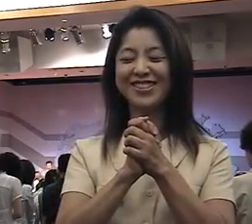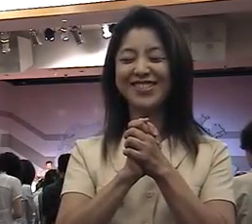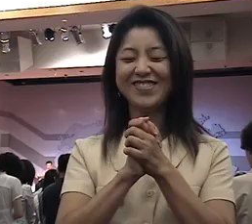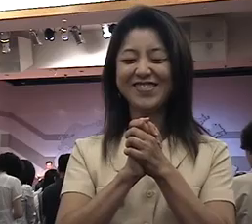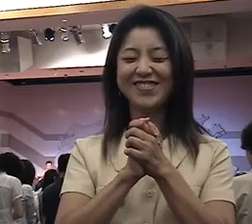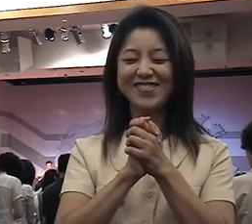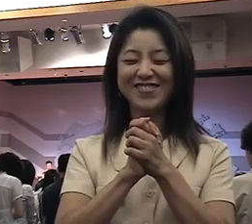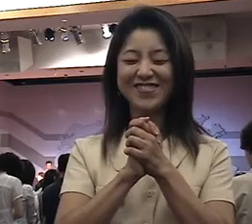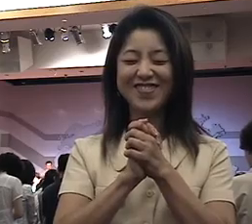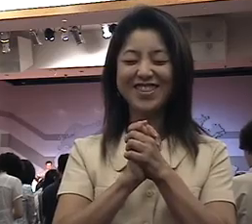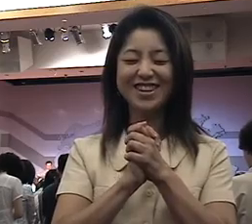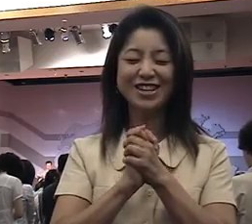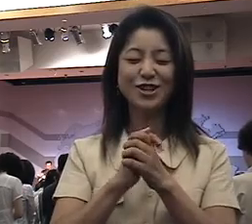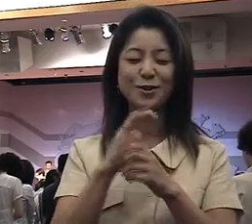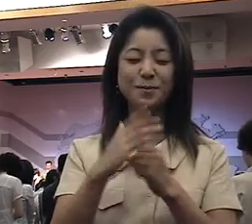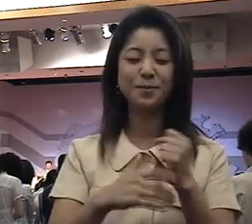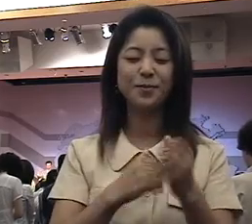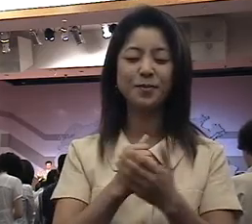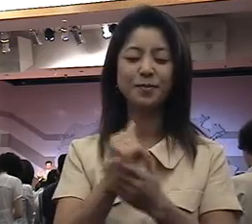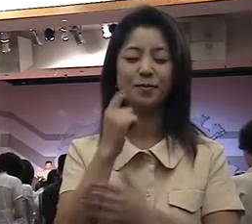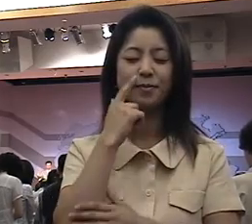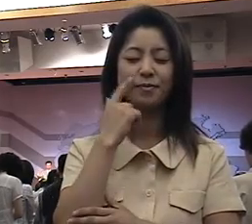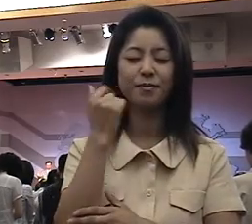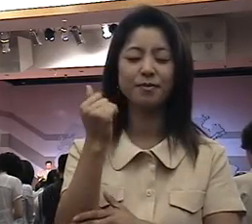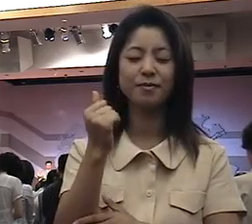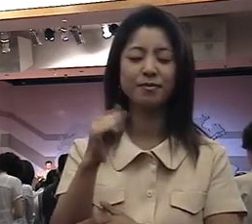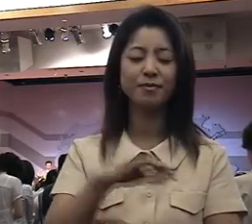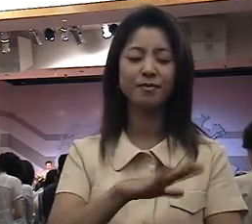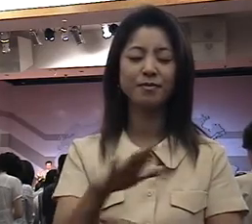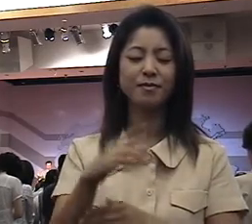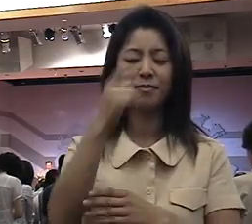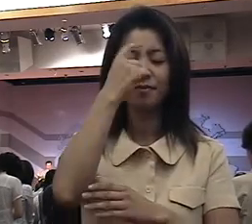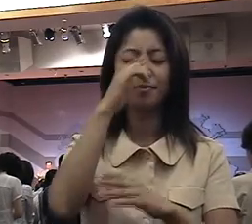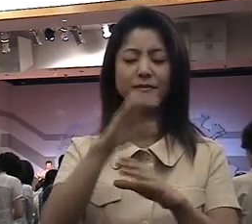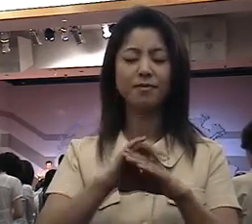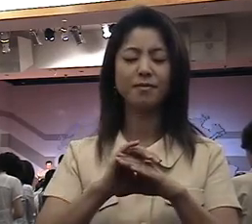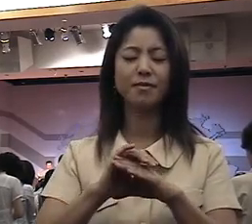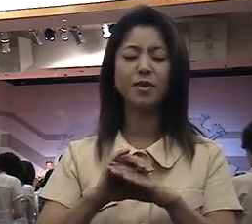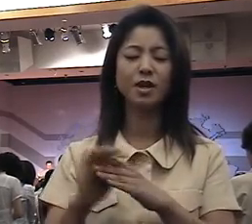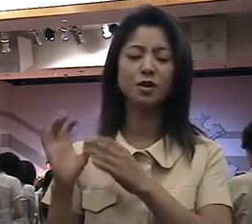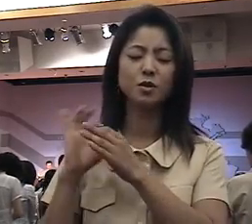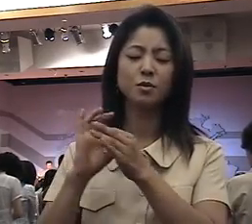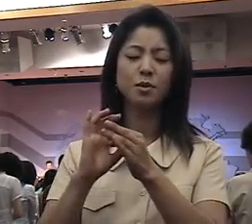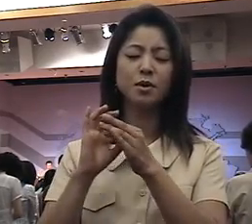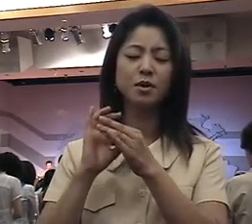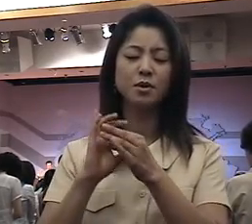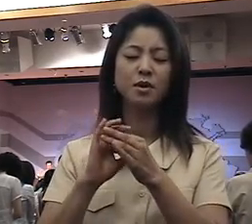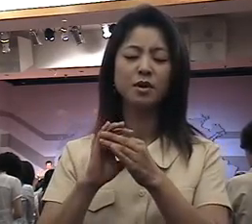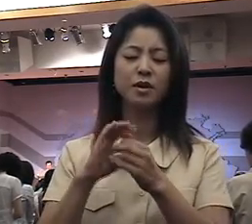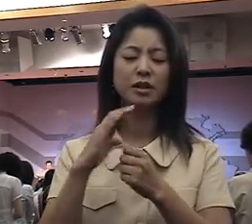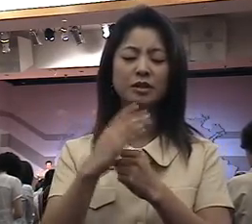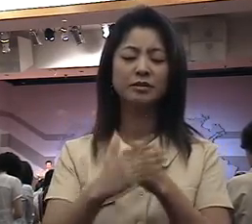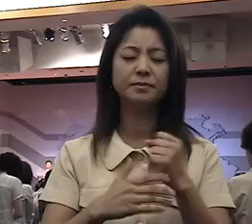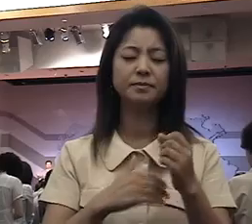인도하시니 감사합니다. 오늘도 성령을 의지하여 주님 앞에 나아가기를 수고나오니 성령께서 운행하시는 살아있는 예배가 되게